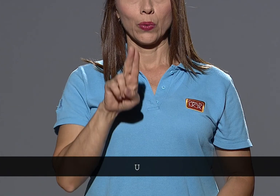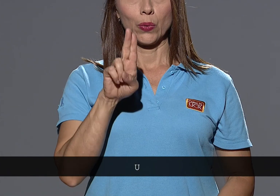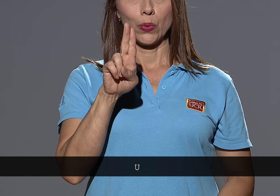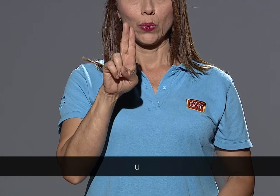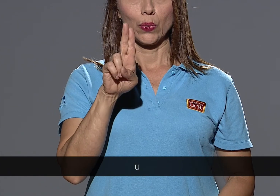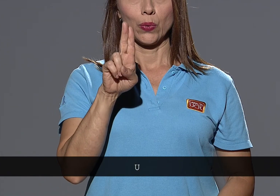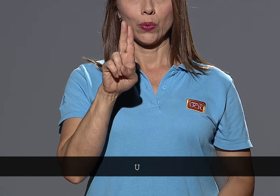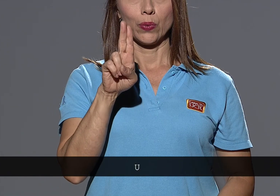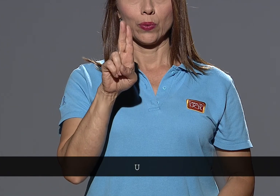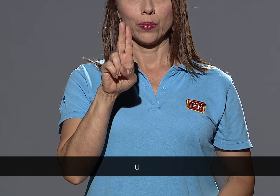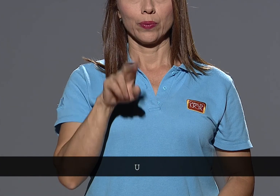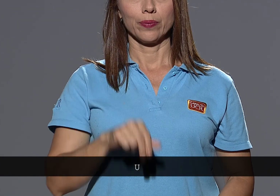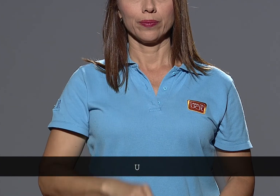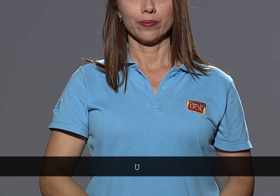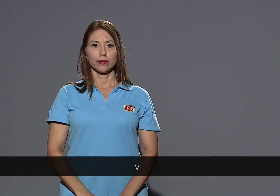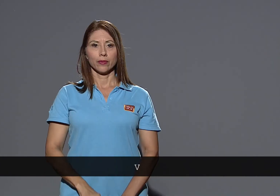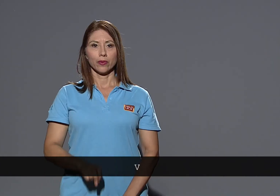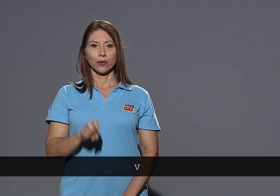V,